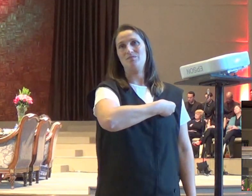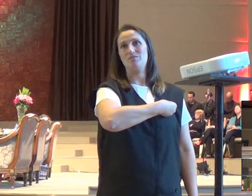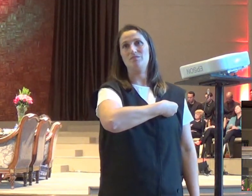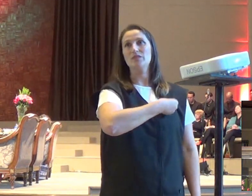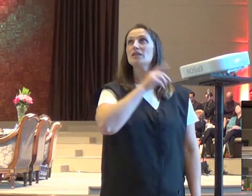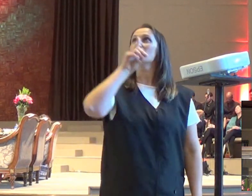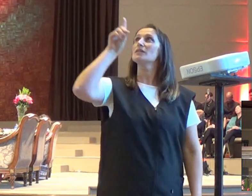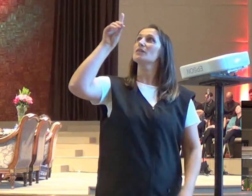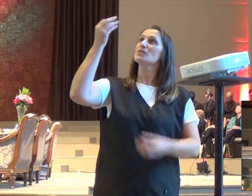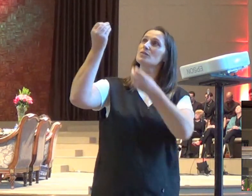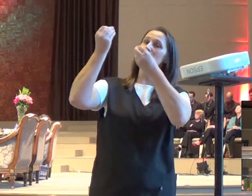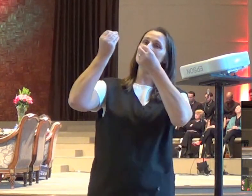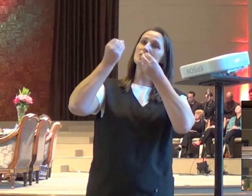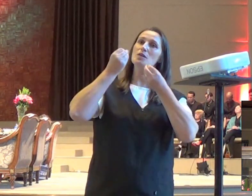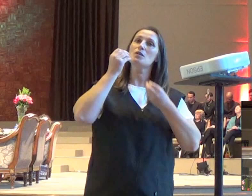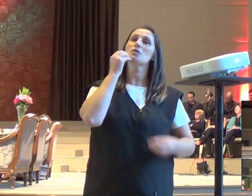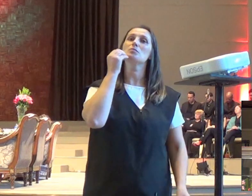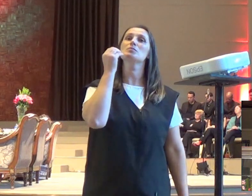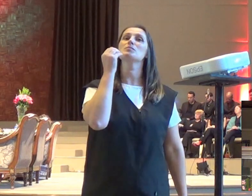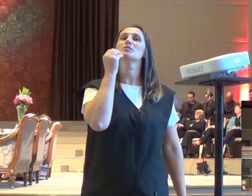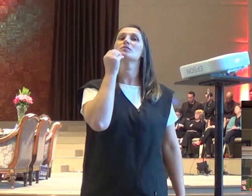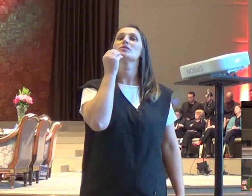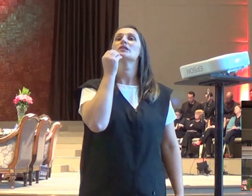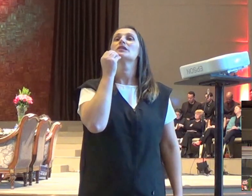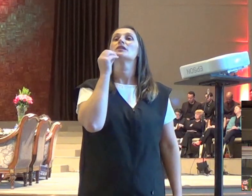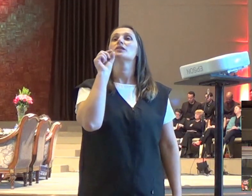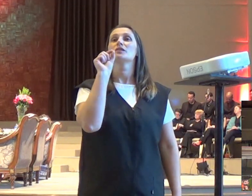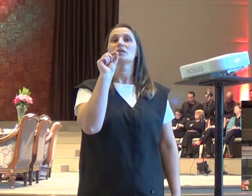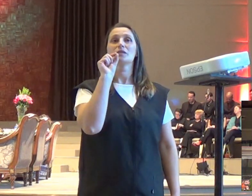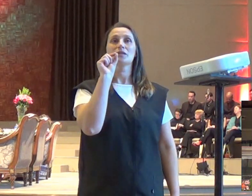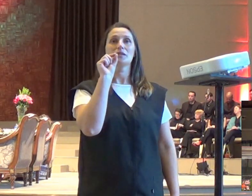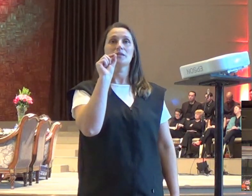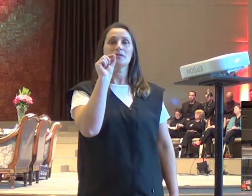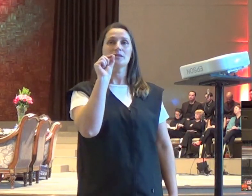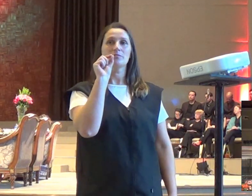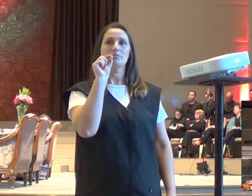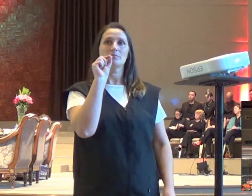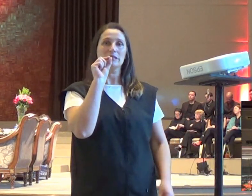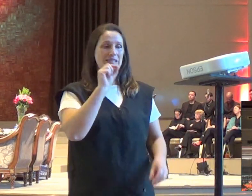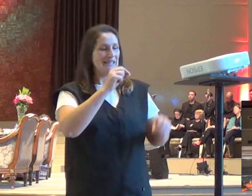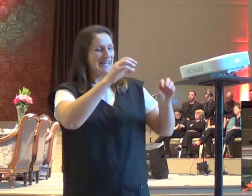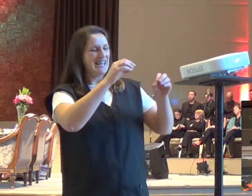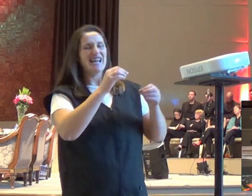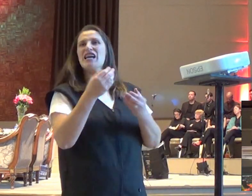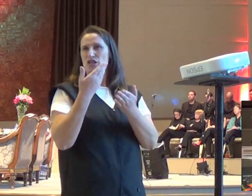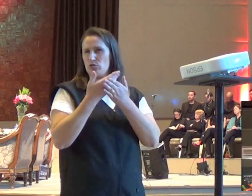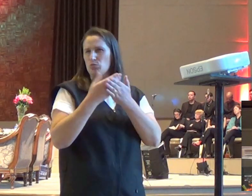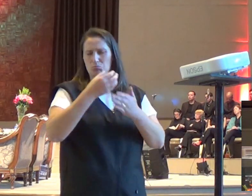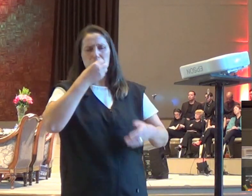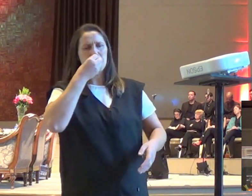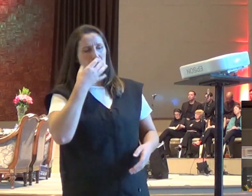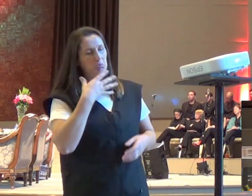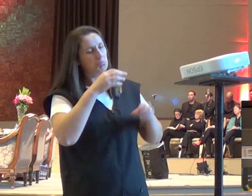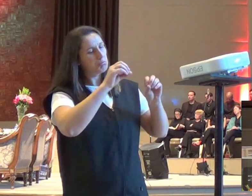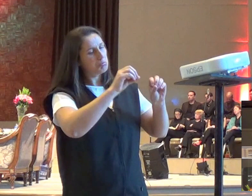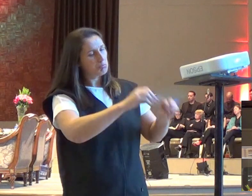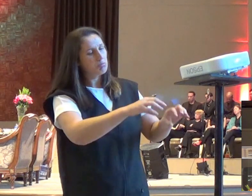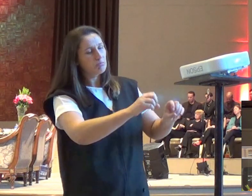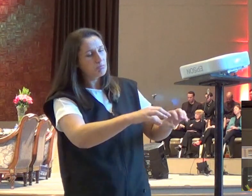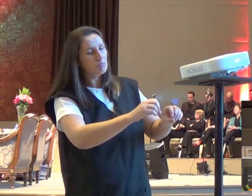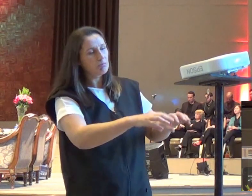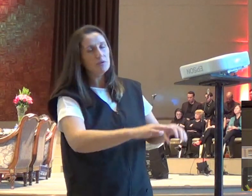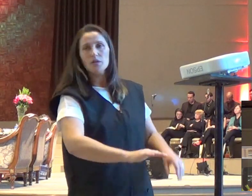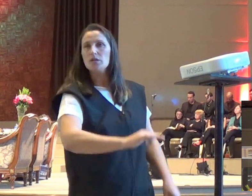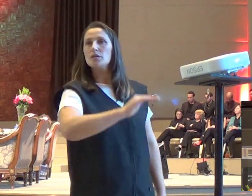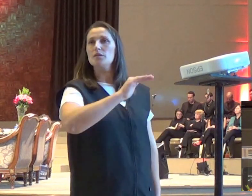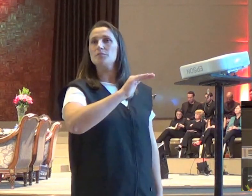Deus nos deu o privilégio, não só de dar a melhor escola para os nossos filhos, ainda que a gente deva tentar dar a melhor escola